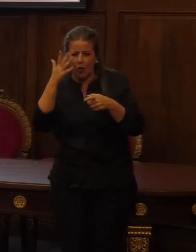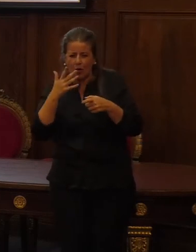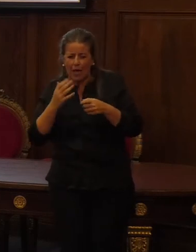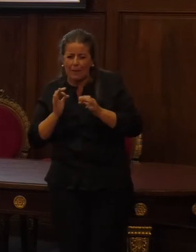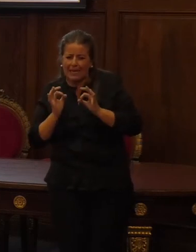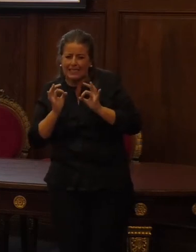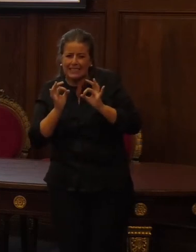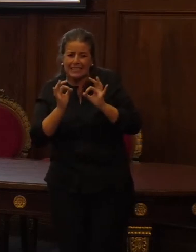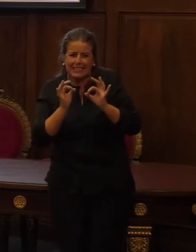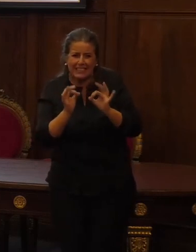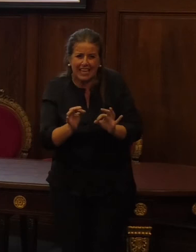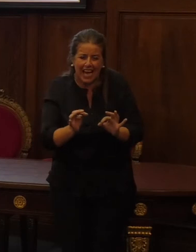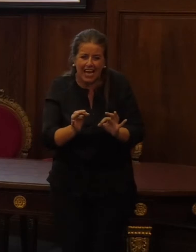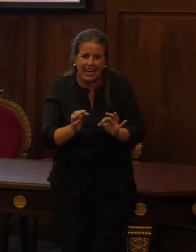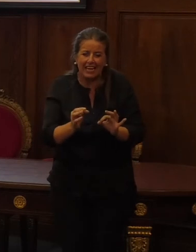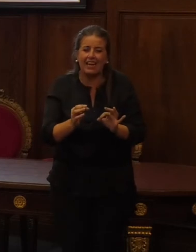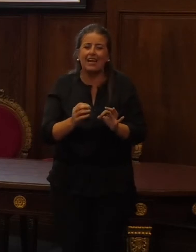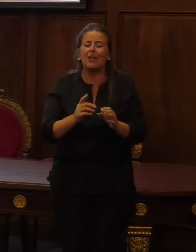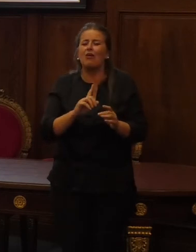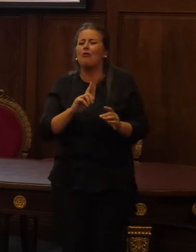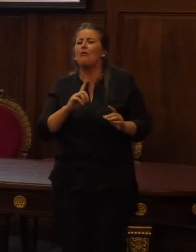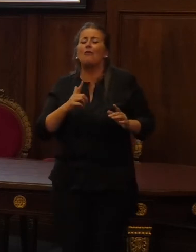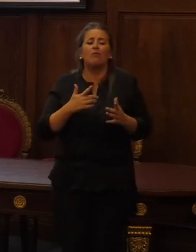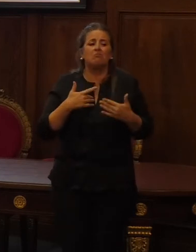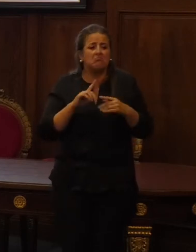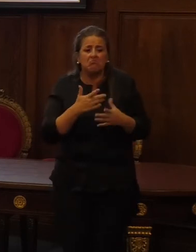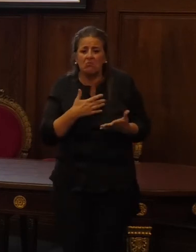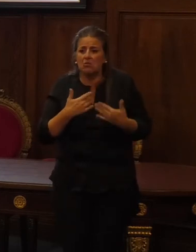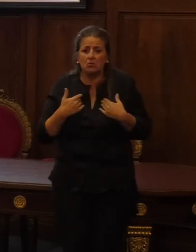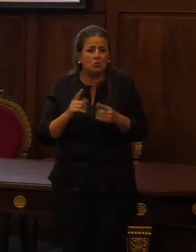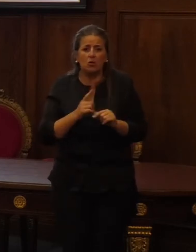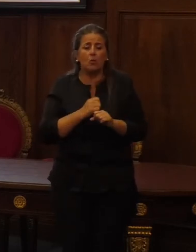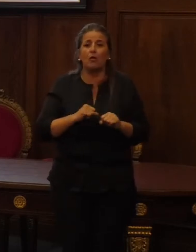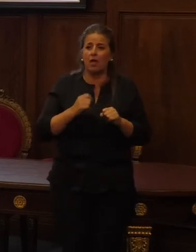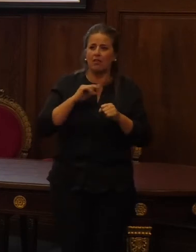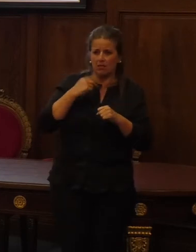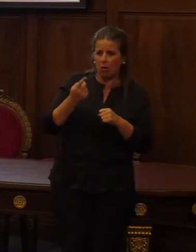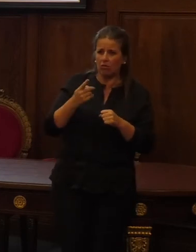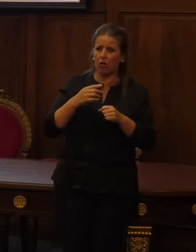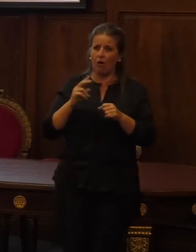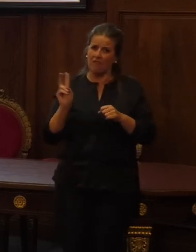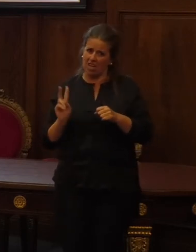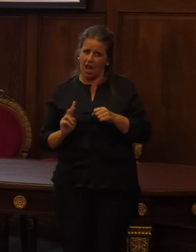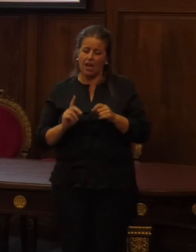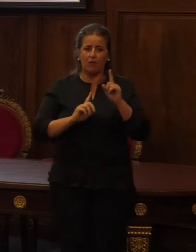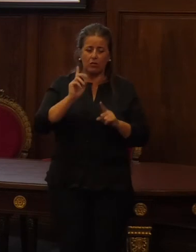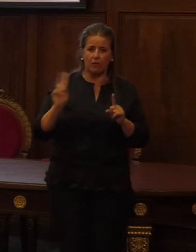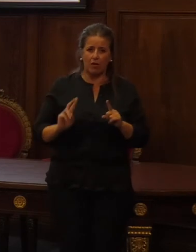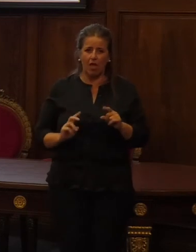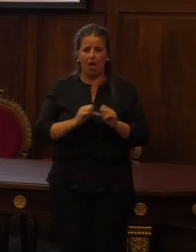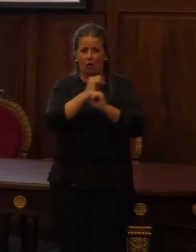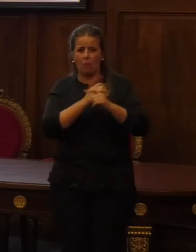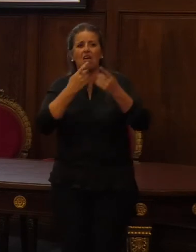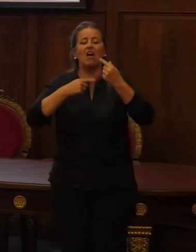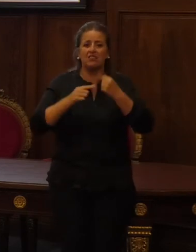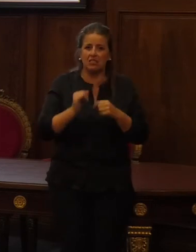psicología para llegar a la clínica. No teníamos esa posibilidad, que sí la veíamos en veterinaria, agronomía y otros.